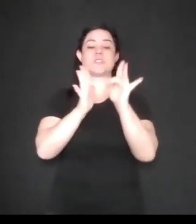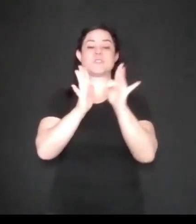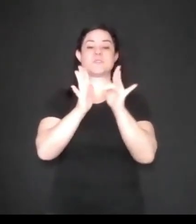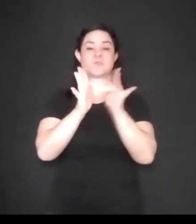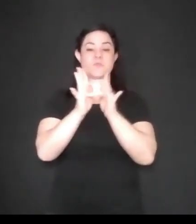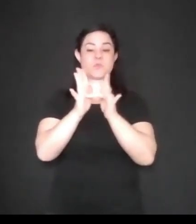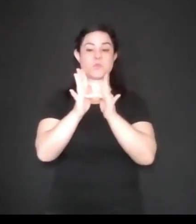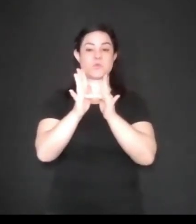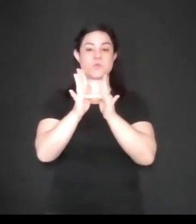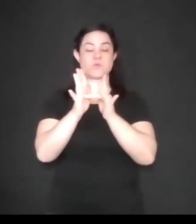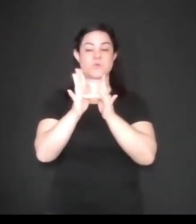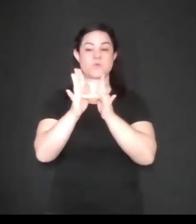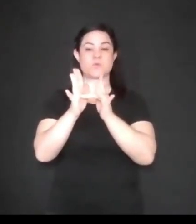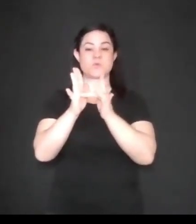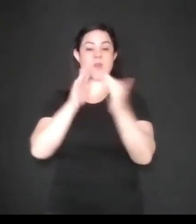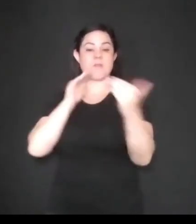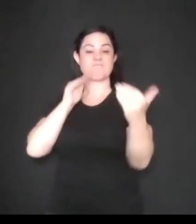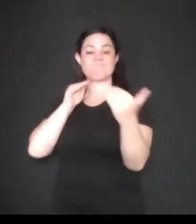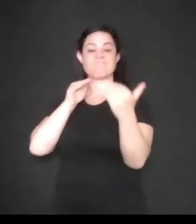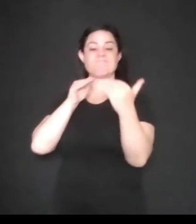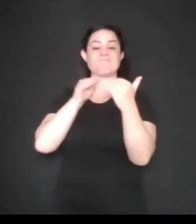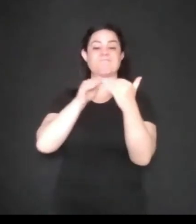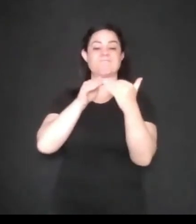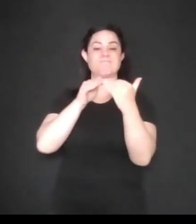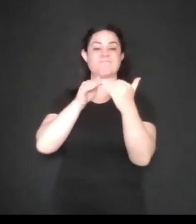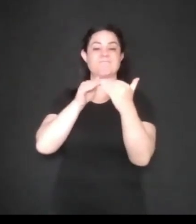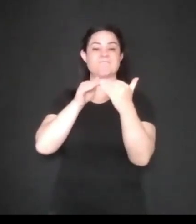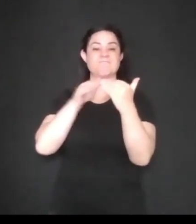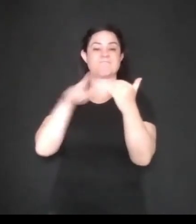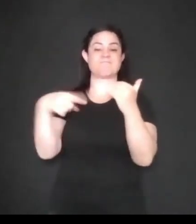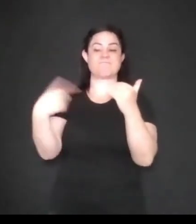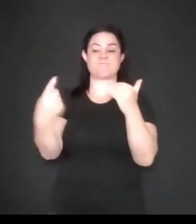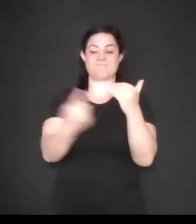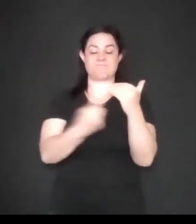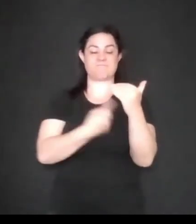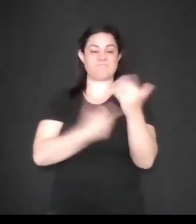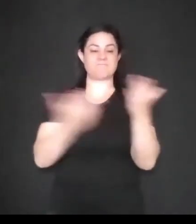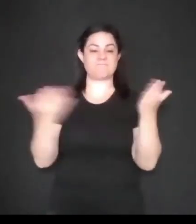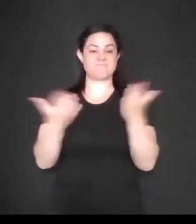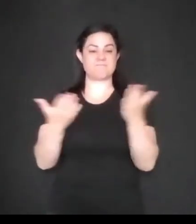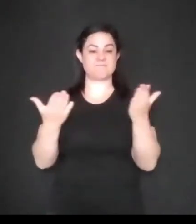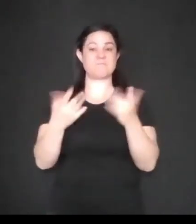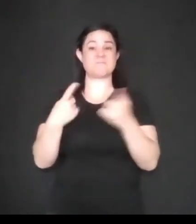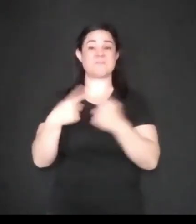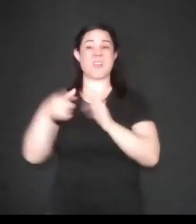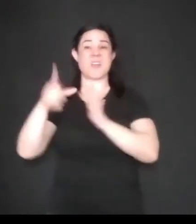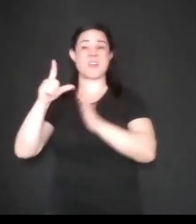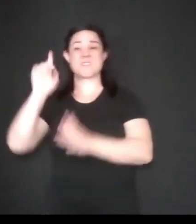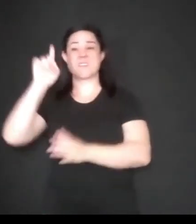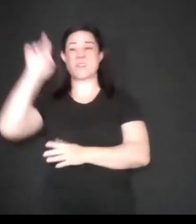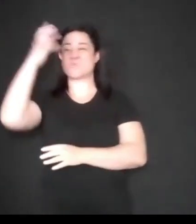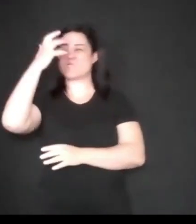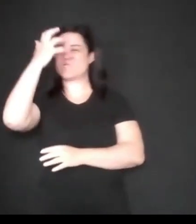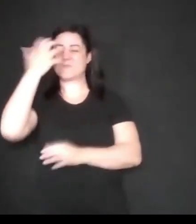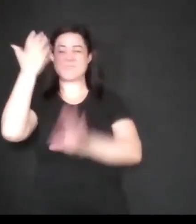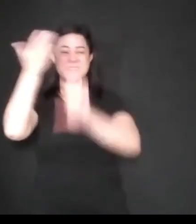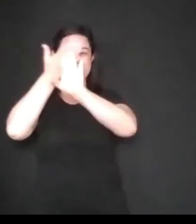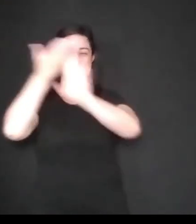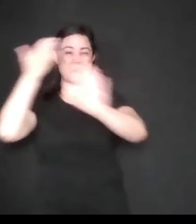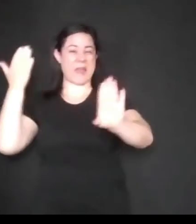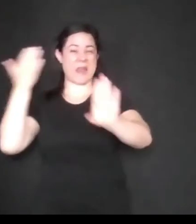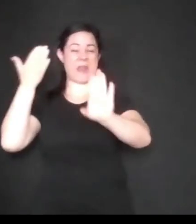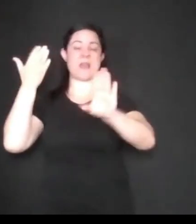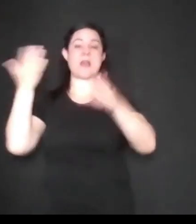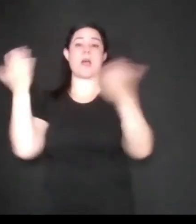propiciação porque tornou Deus favorável ao homem. Deus estava com ira, separado, distante, e agora Deus nos